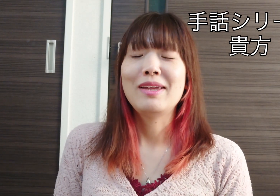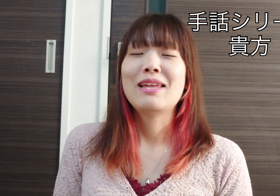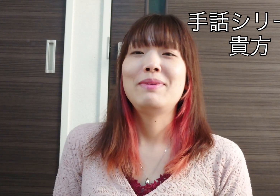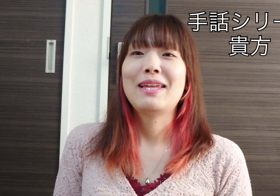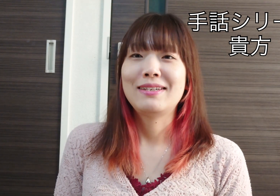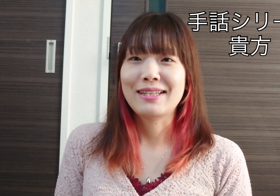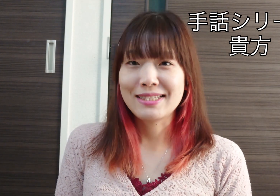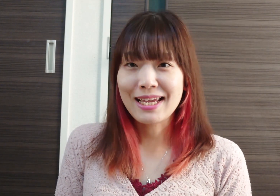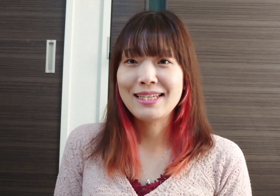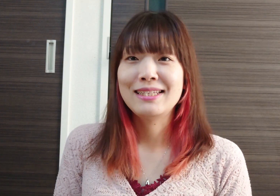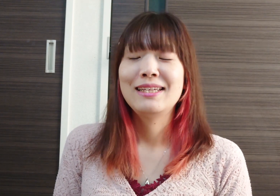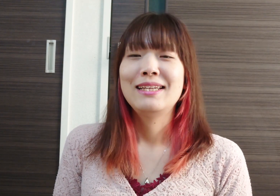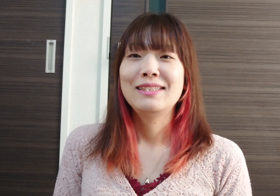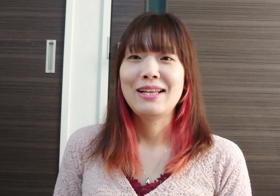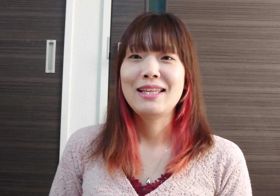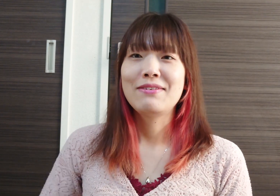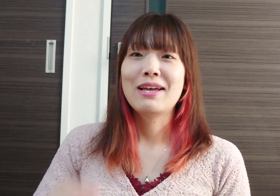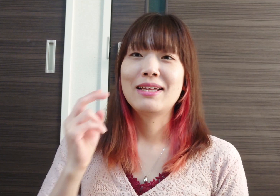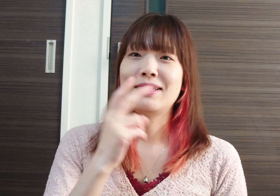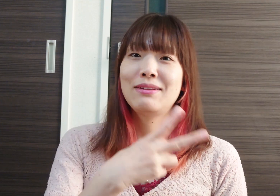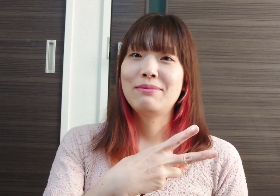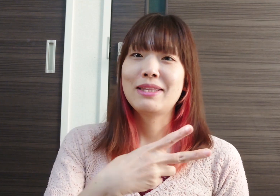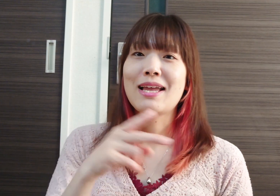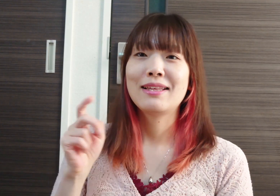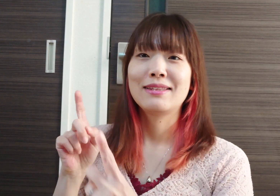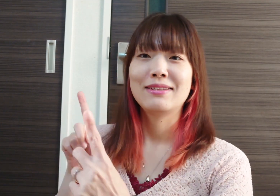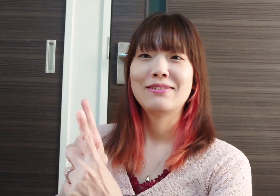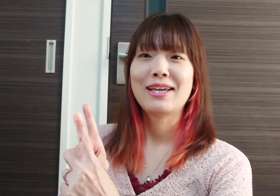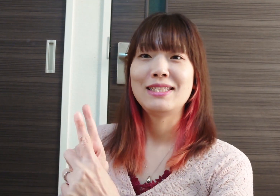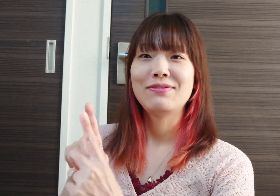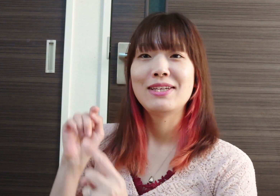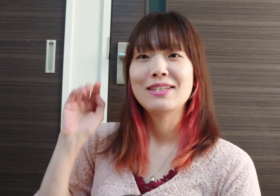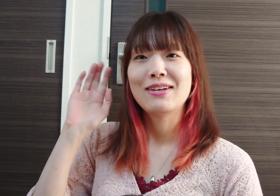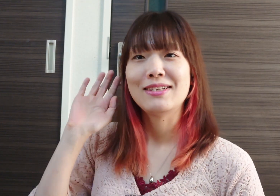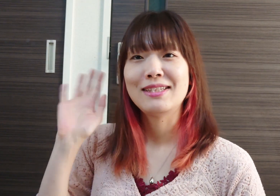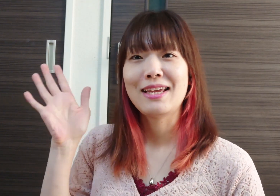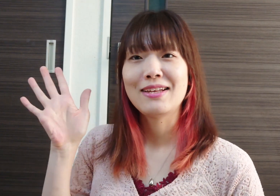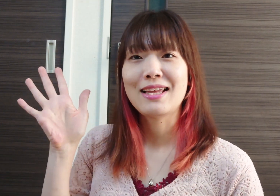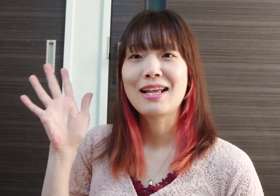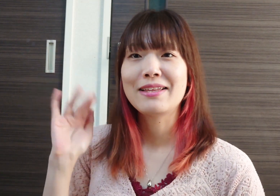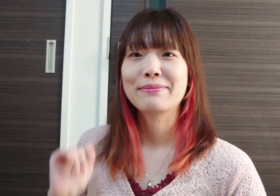てみてください。それではまたお会いしましょう。さようなら。